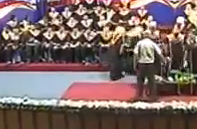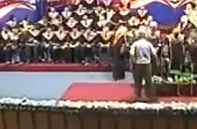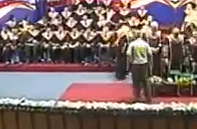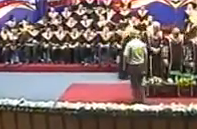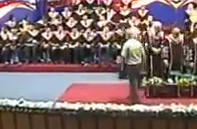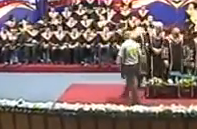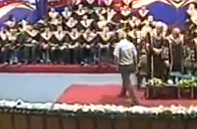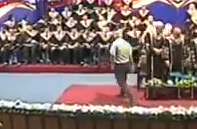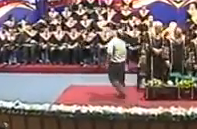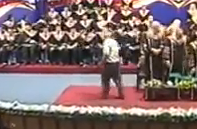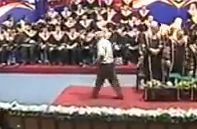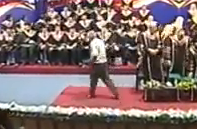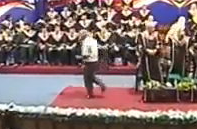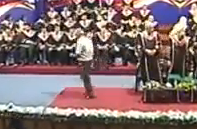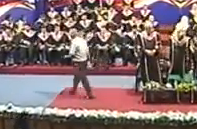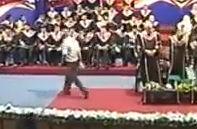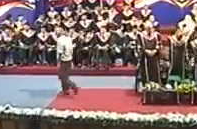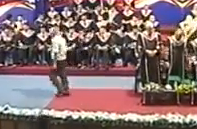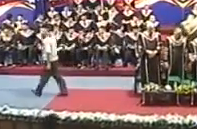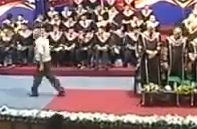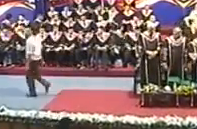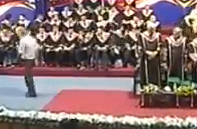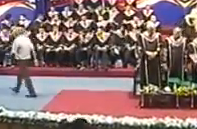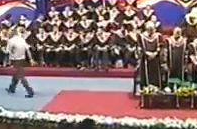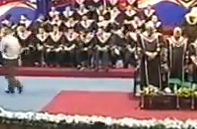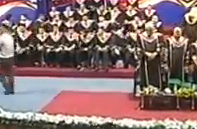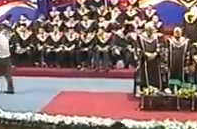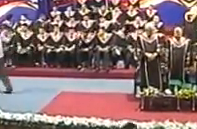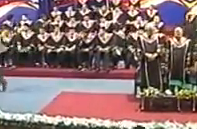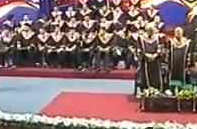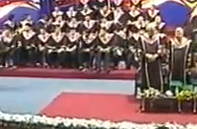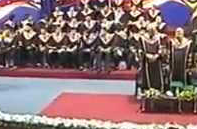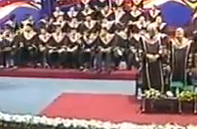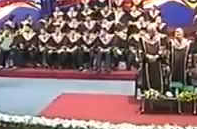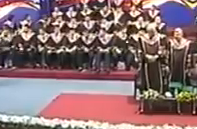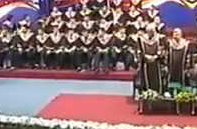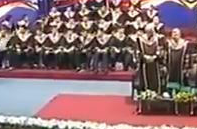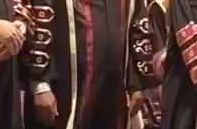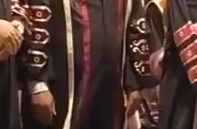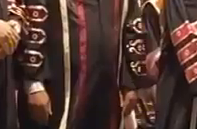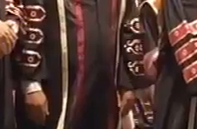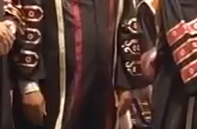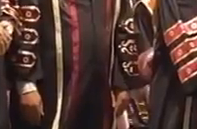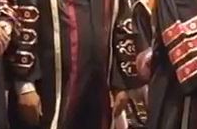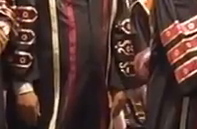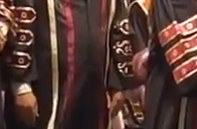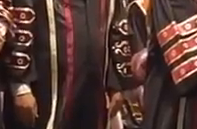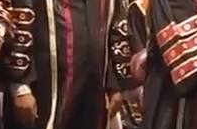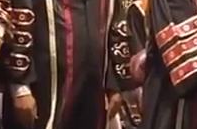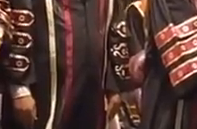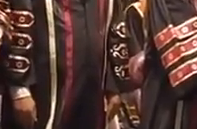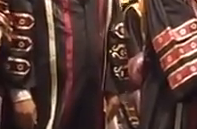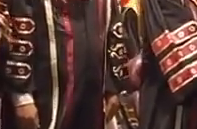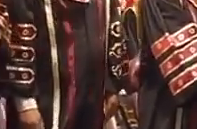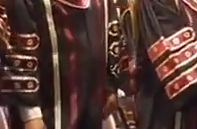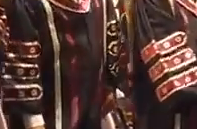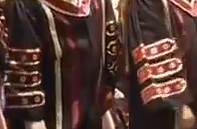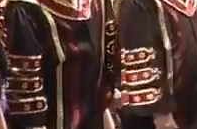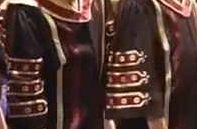عادل محمد أبو جزر، هبة عبد القادر محمد أبو حلوب،